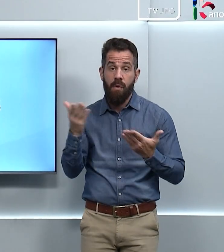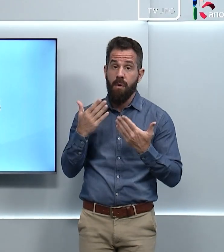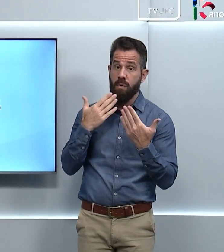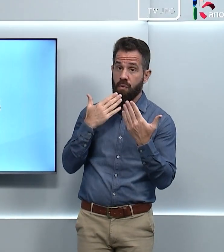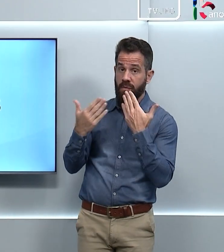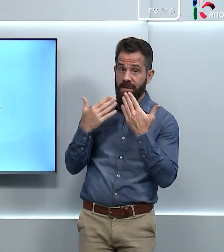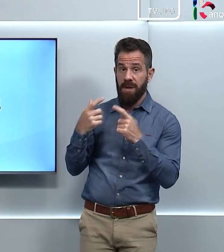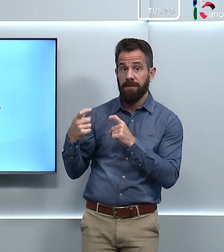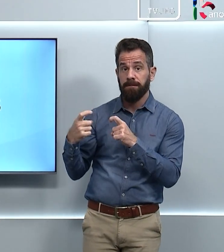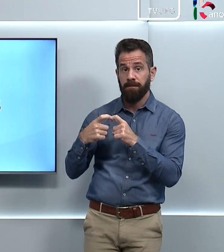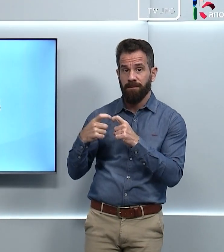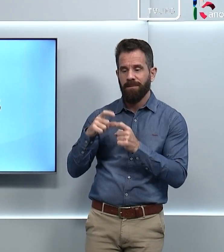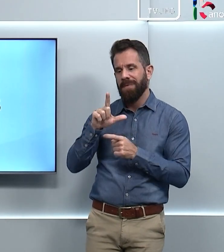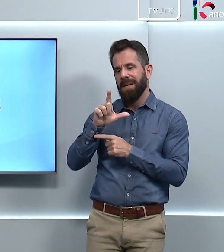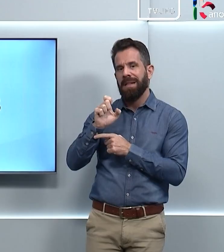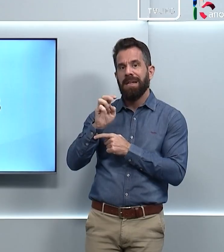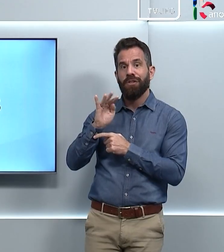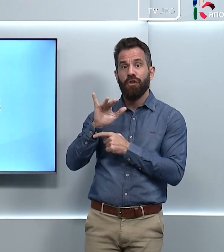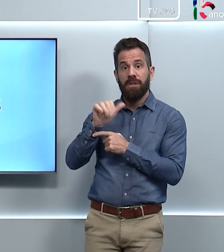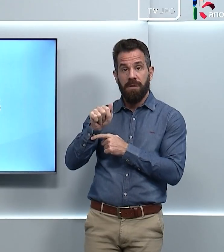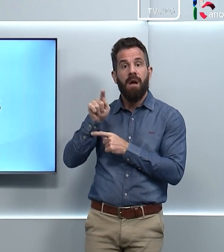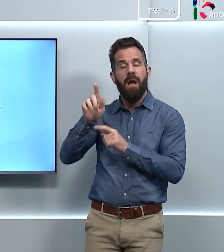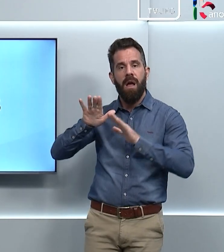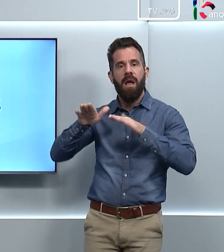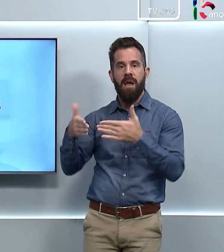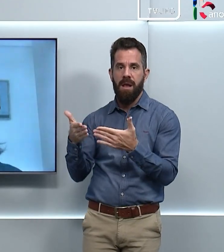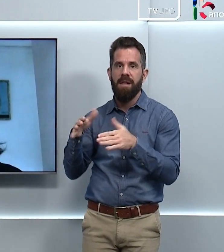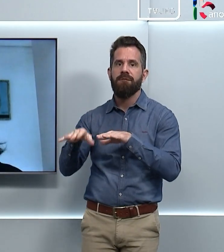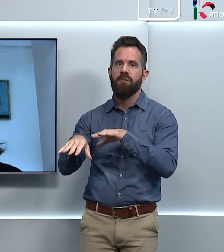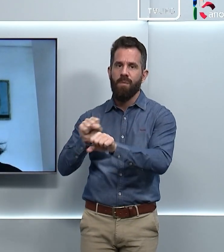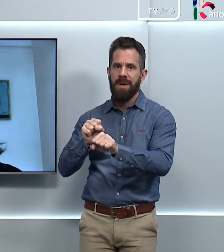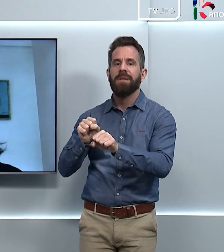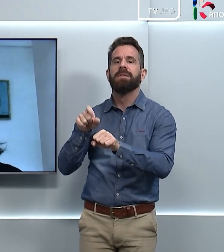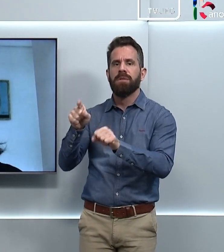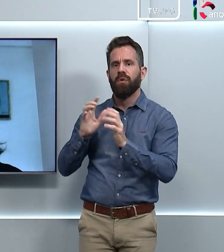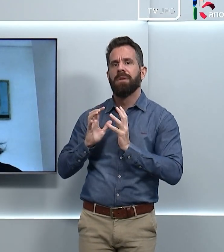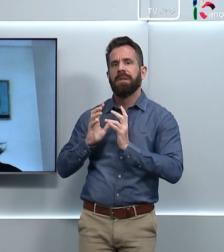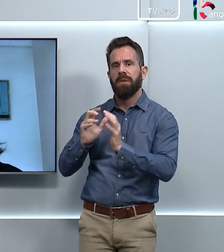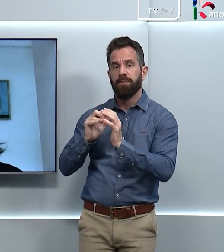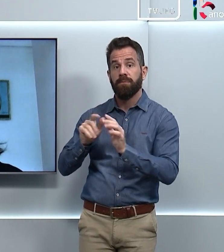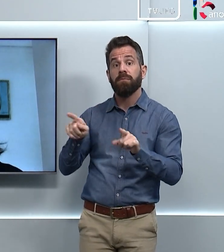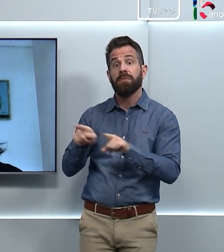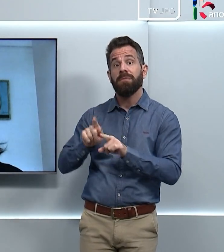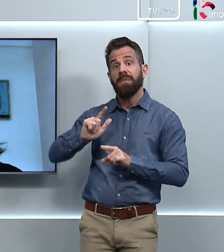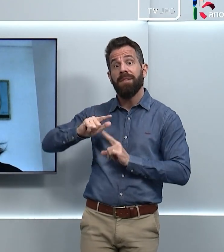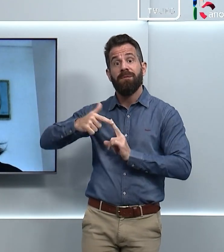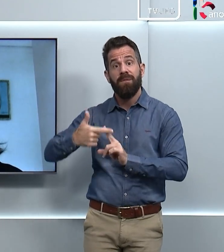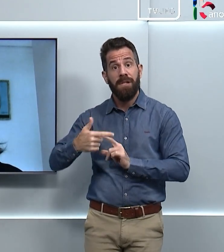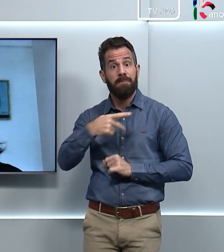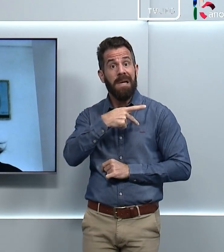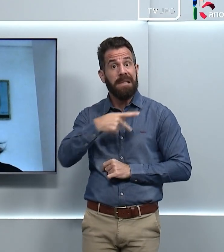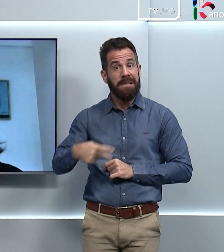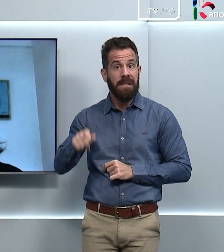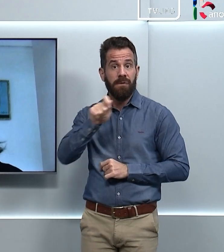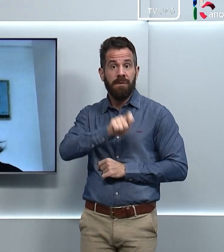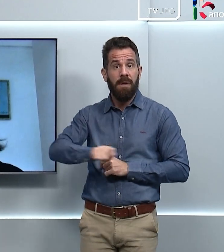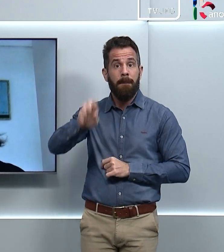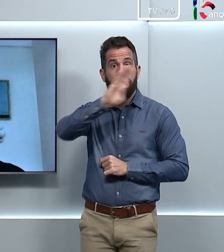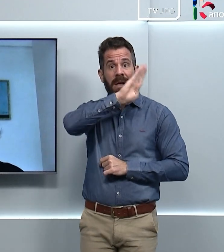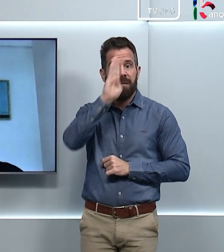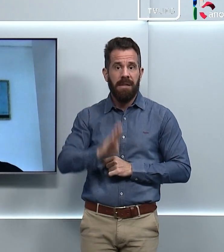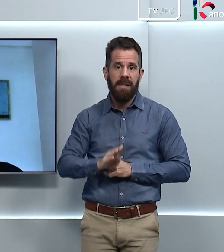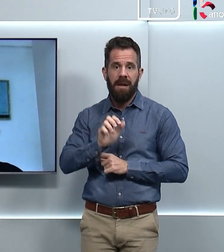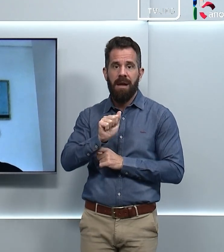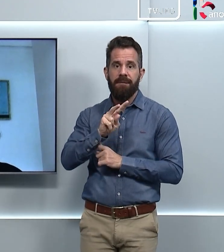doutora Letícia Januzzi, que é neurologista e vice-presidente da Sociedade Brasileira de AVC. E ela já aparece aqui de forma remota